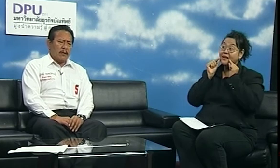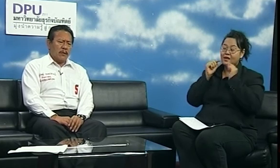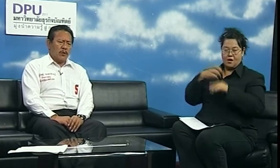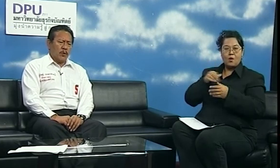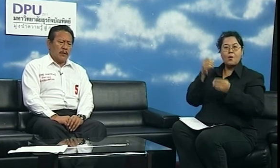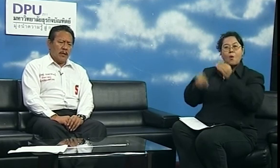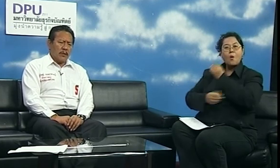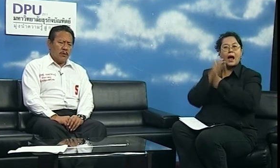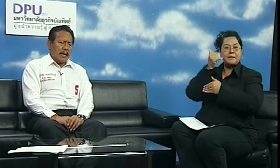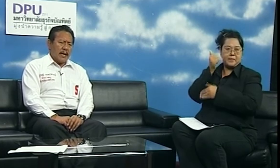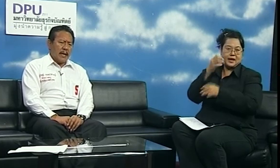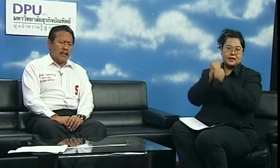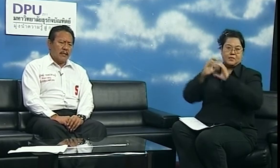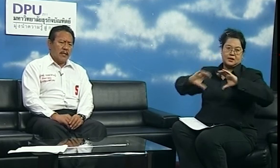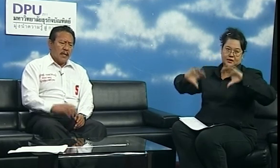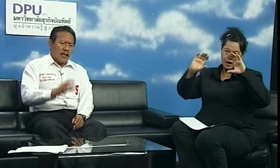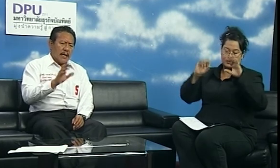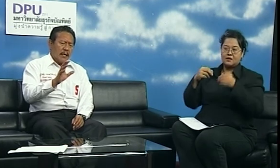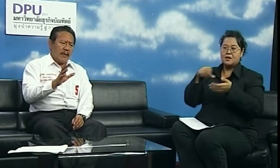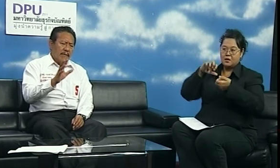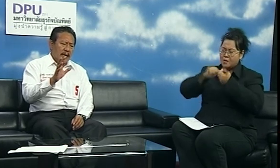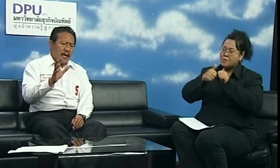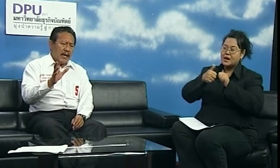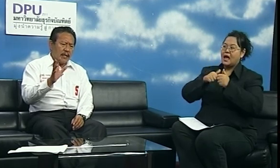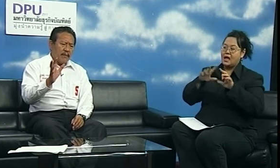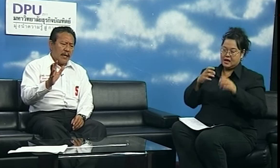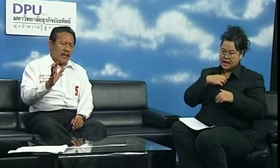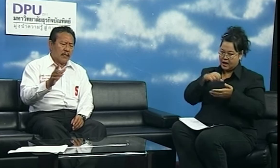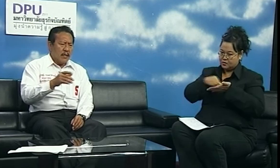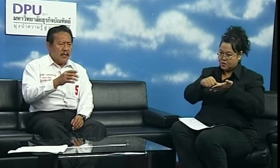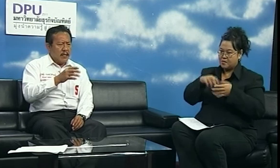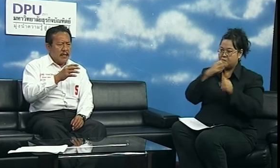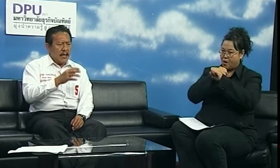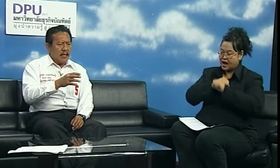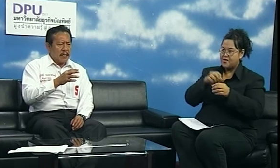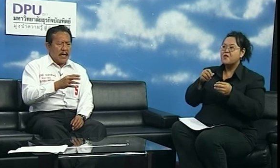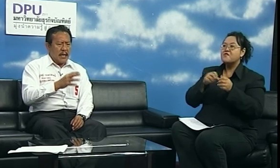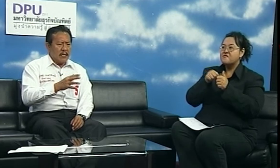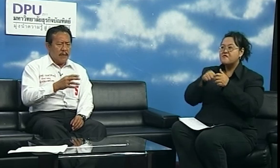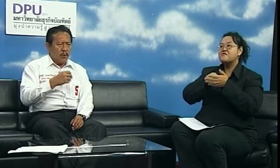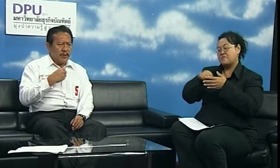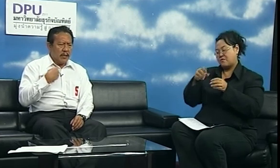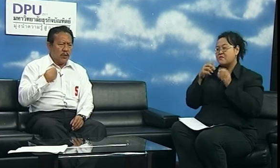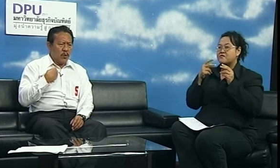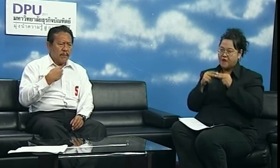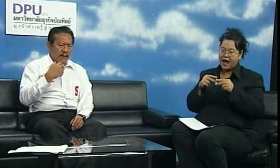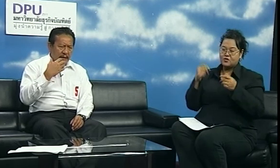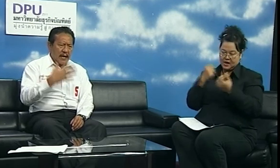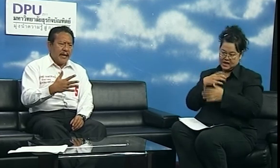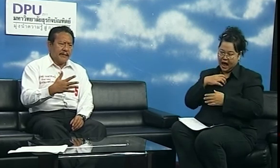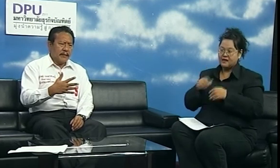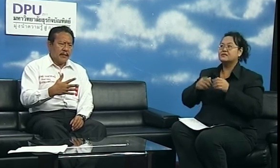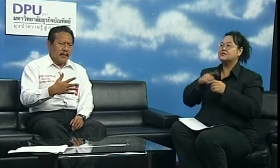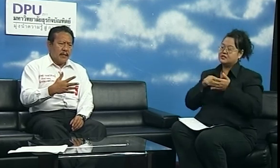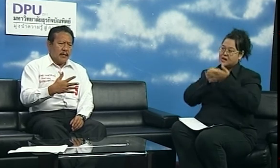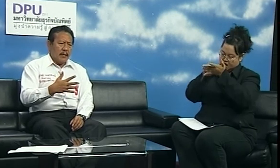ว่าจุดทเราจะต้องแก้ไขคือการทำให้ฝ่ายค้ารเค้มแข็ในการเลอกตงครั้งนี้ผมเสนอตัวเป็ฝ่าย